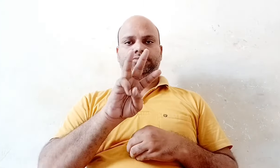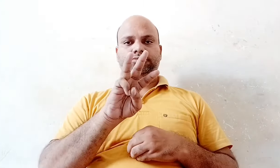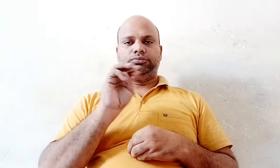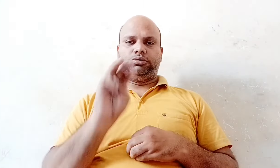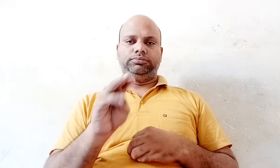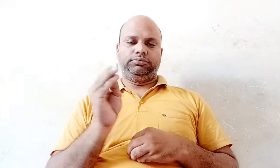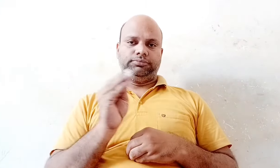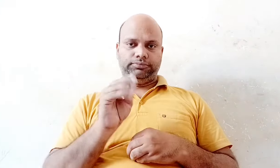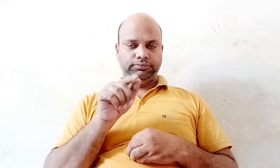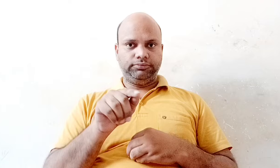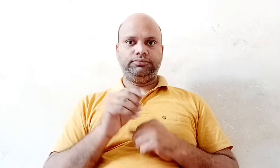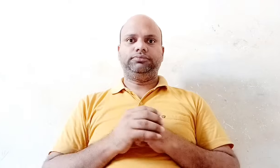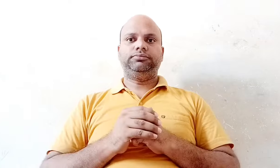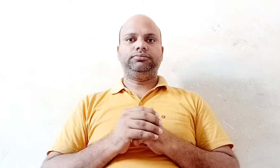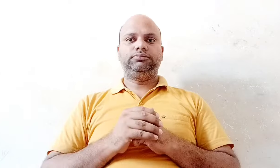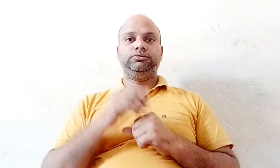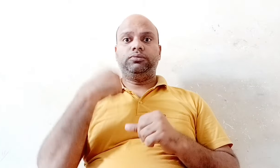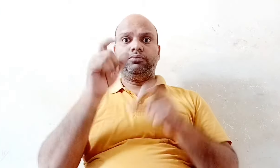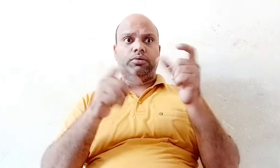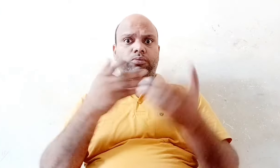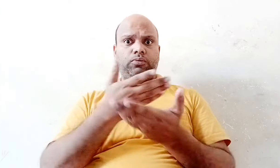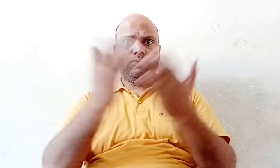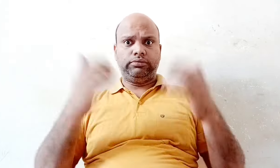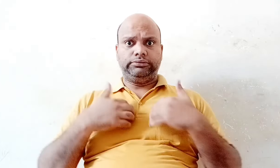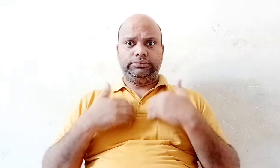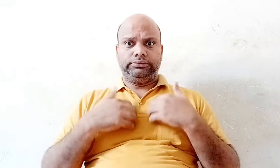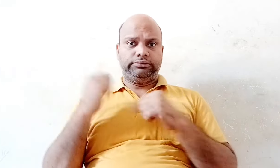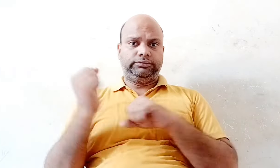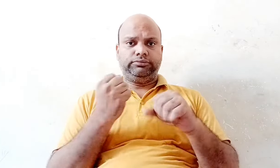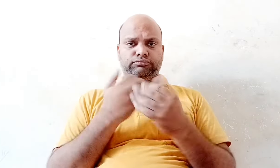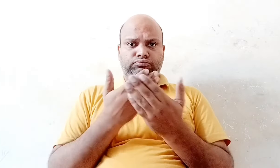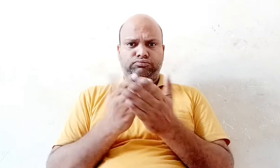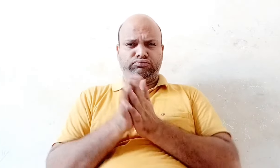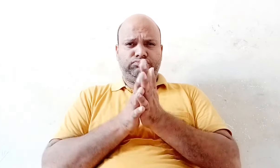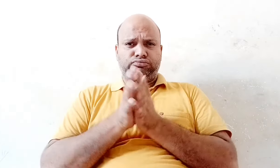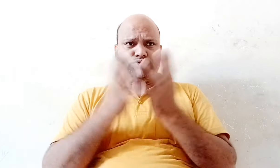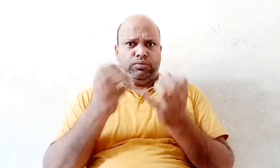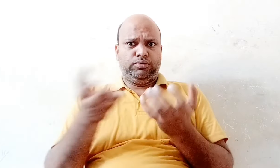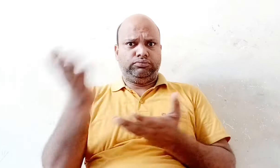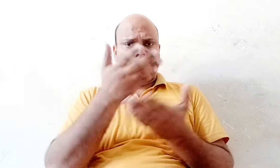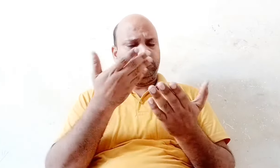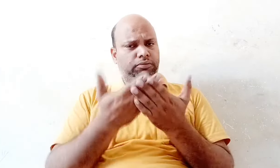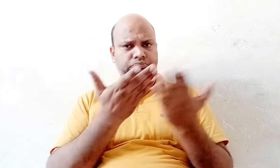Online Application Form, Amantrita Ki Ajaitai. अभ्यर्थियों से निकायवार विज्ञापित पदों के लिए आवेदन दिनांक